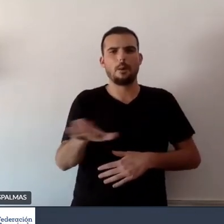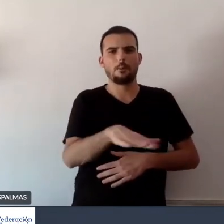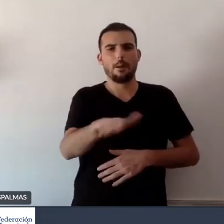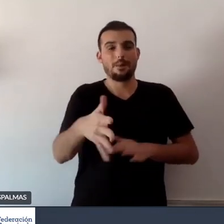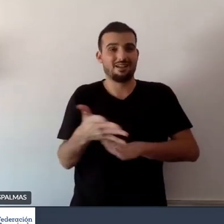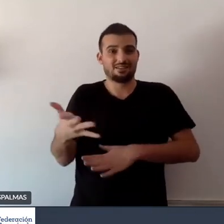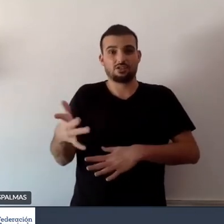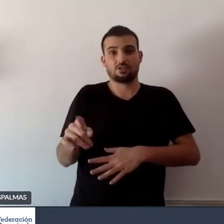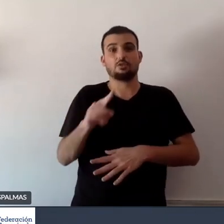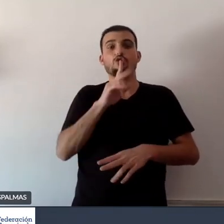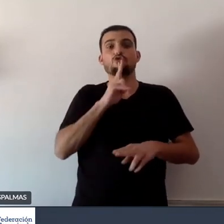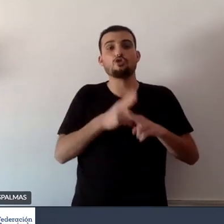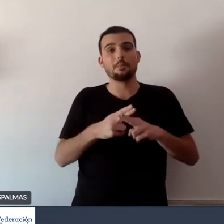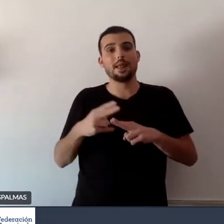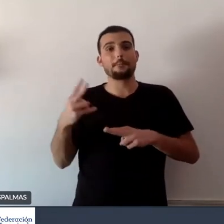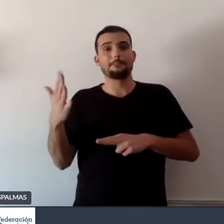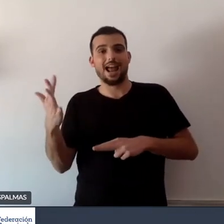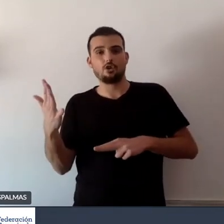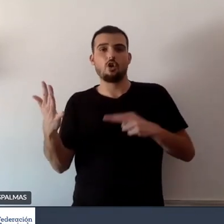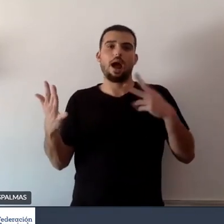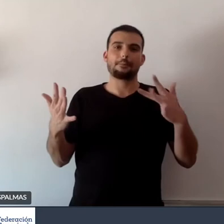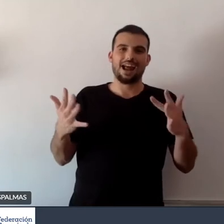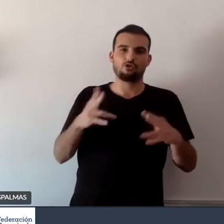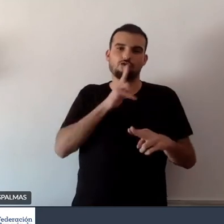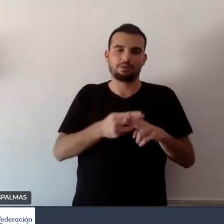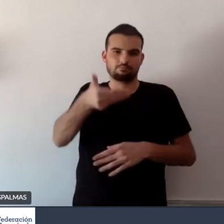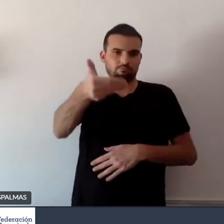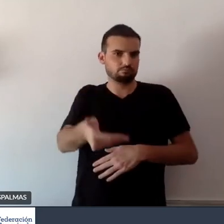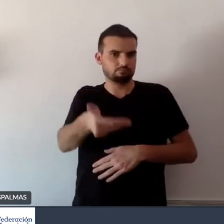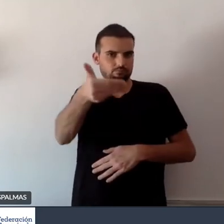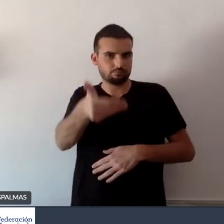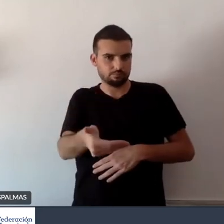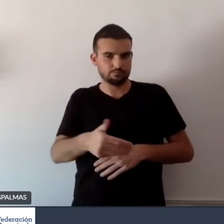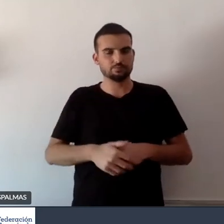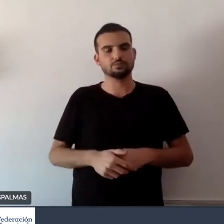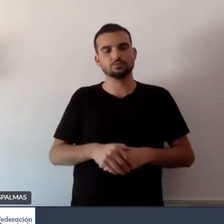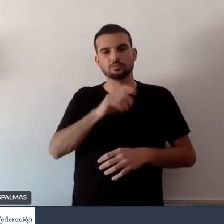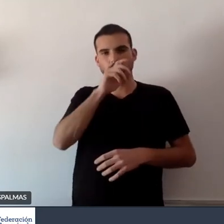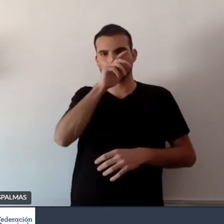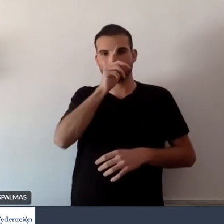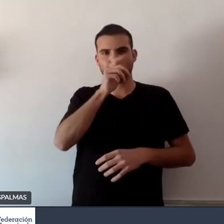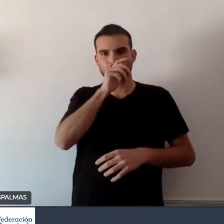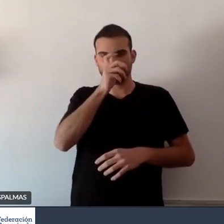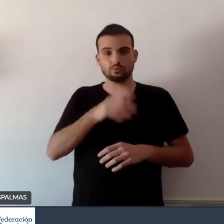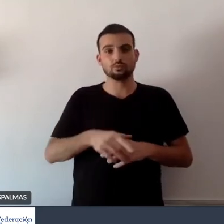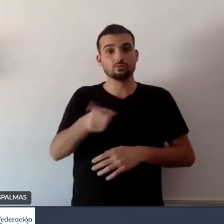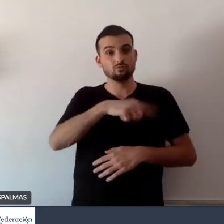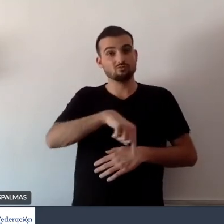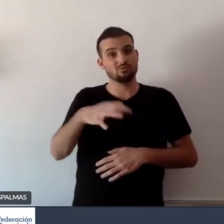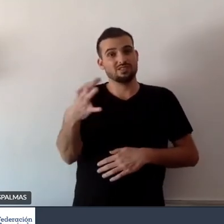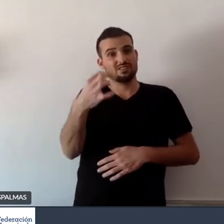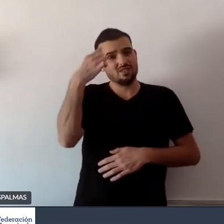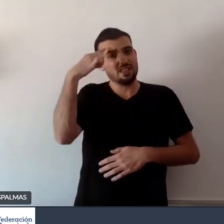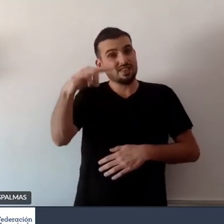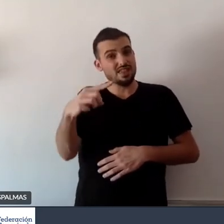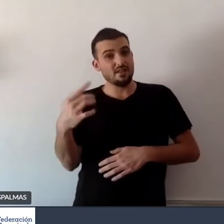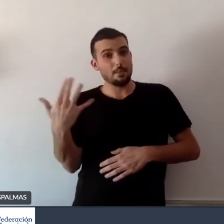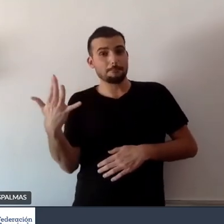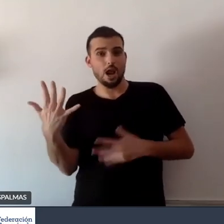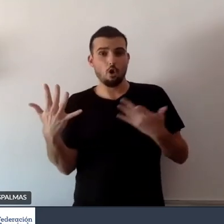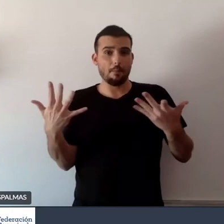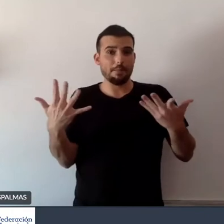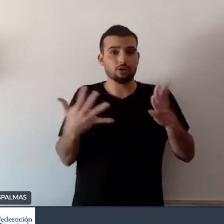mano a mano. Ahí debemos de saber que el mano a mano no es solamente